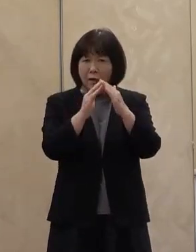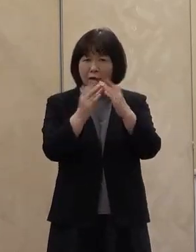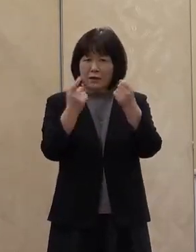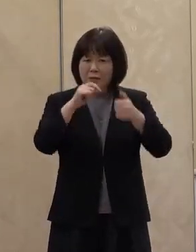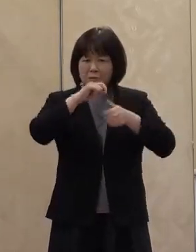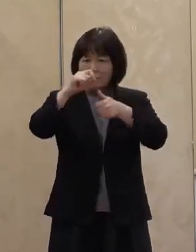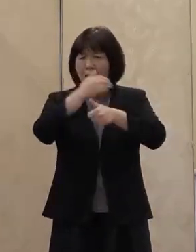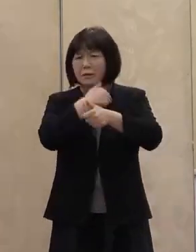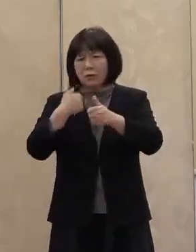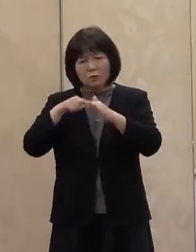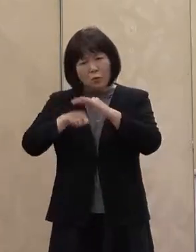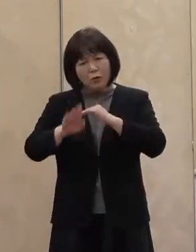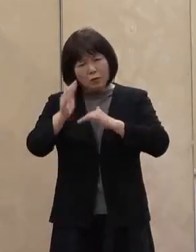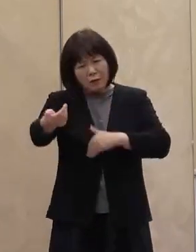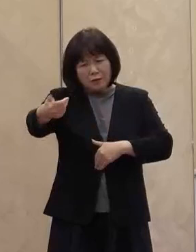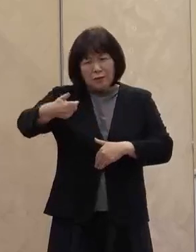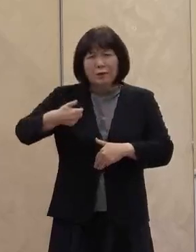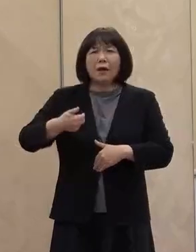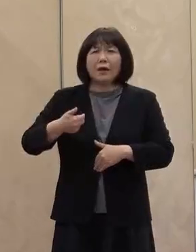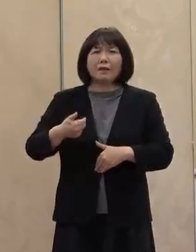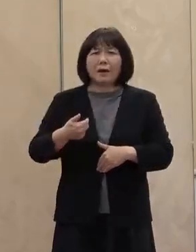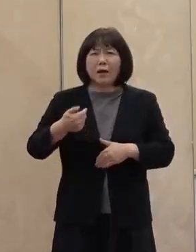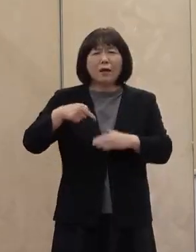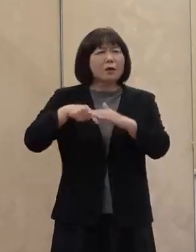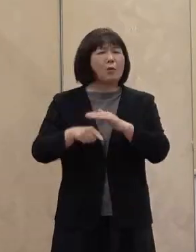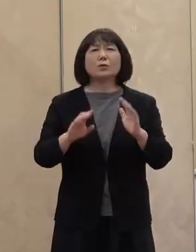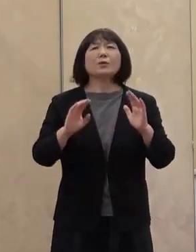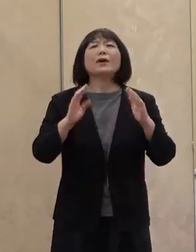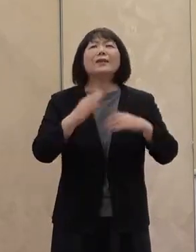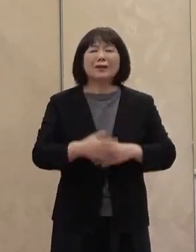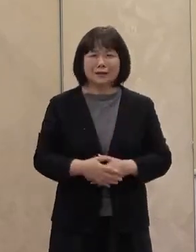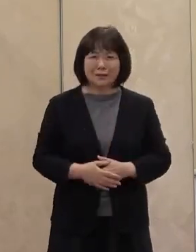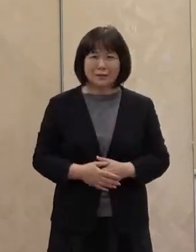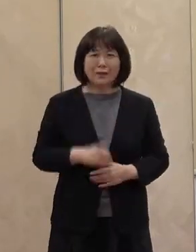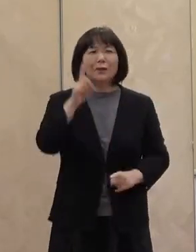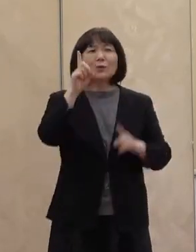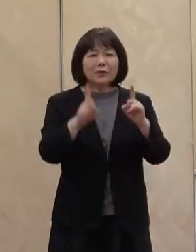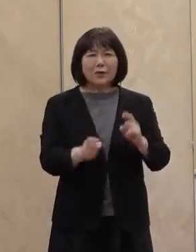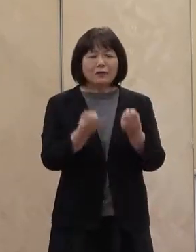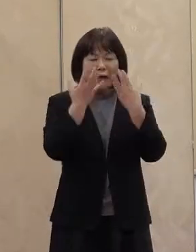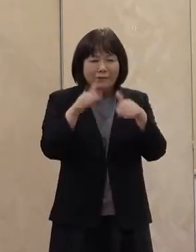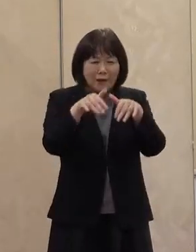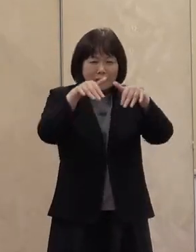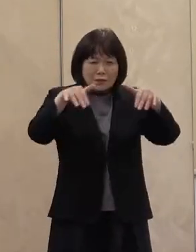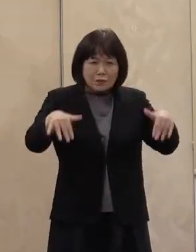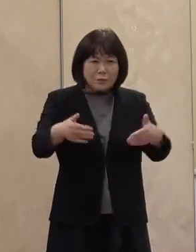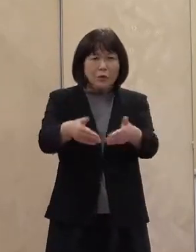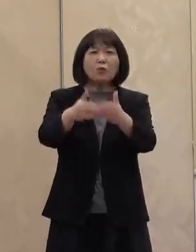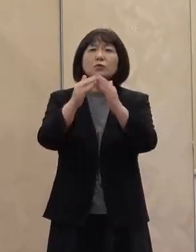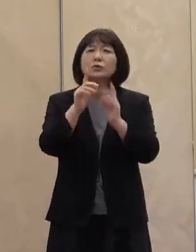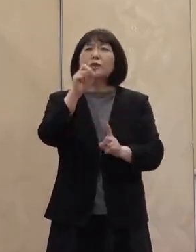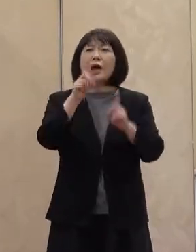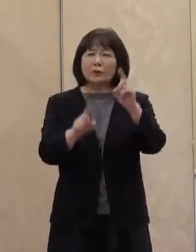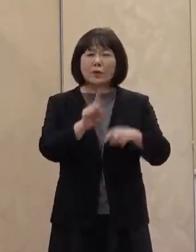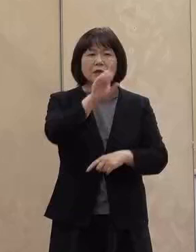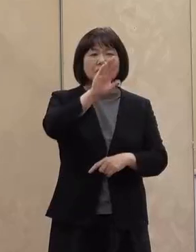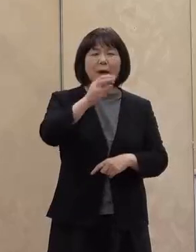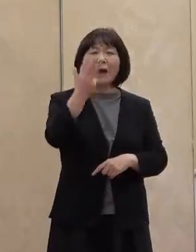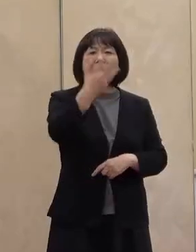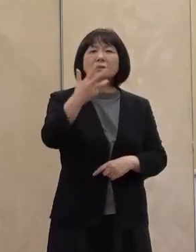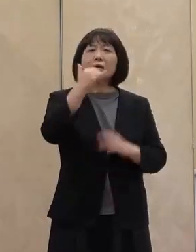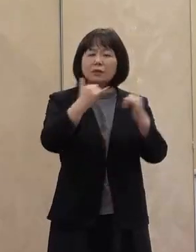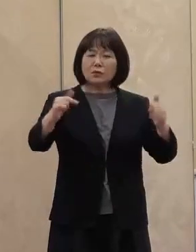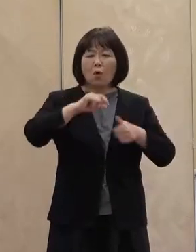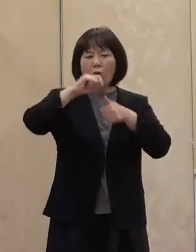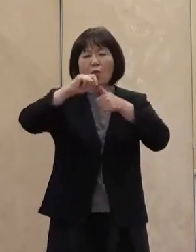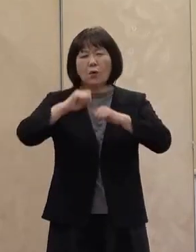と言われたらないです。だからこれを新しい仕組みとして何とかこれで生み出していこうよと、まあ、そうい